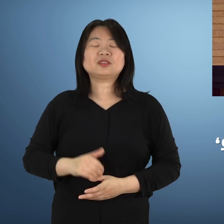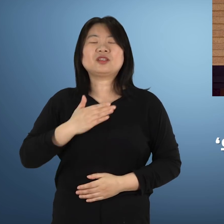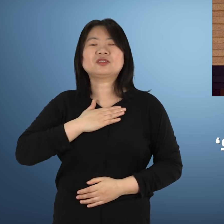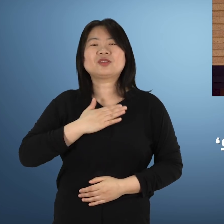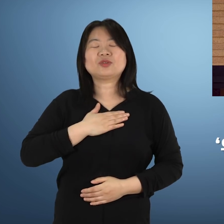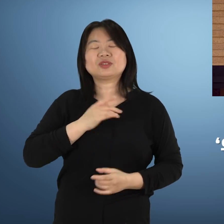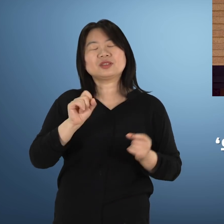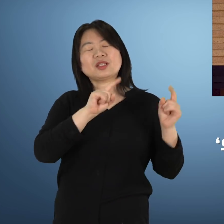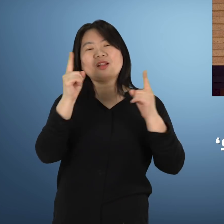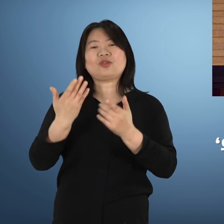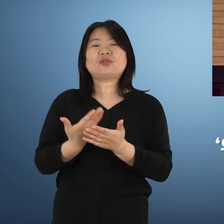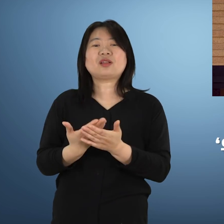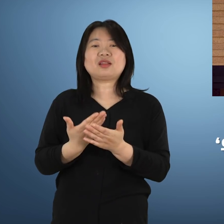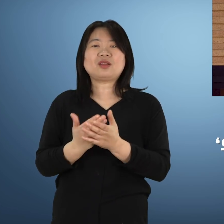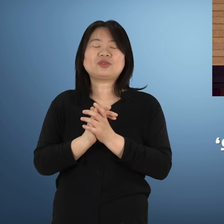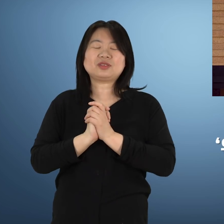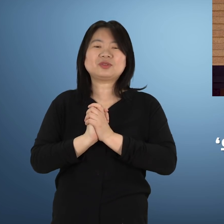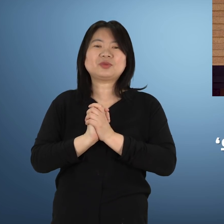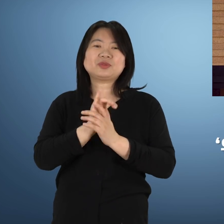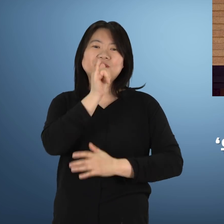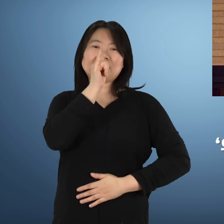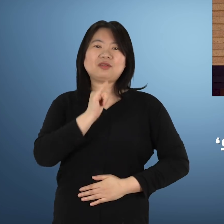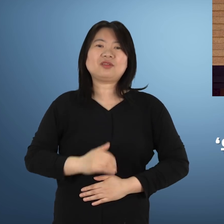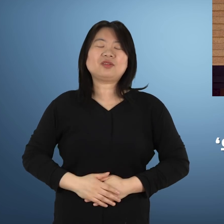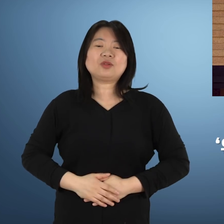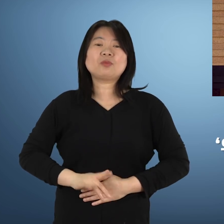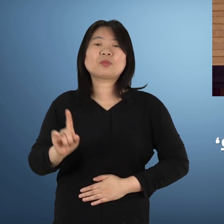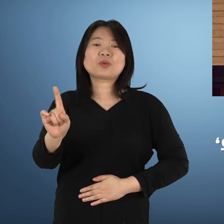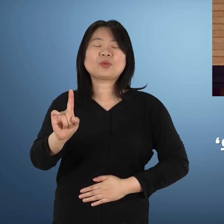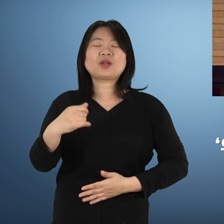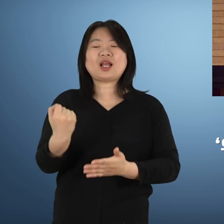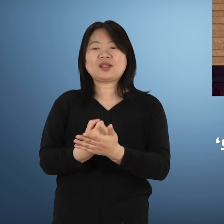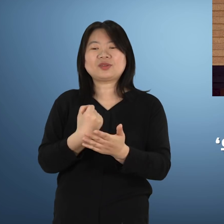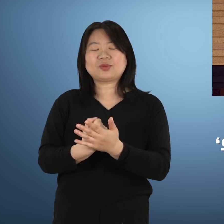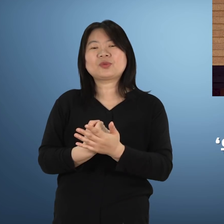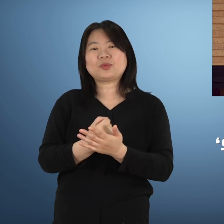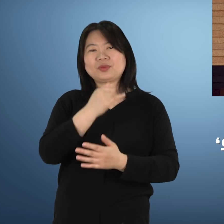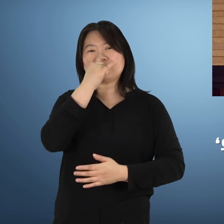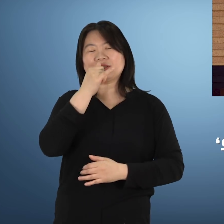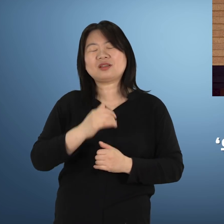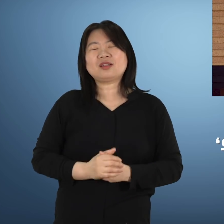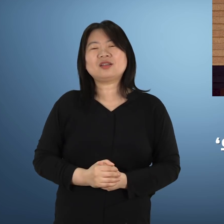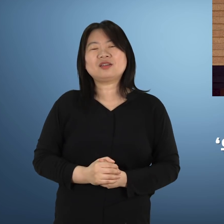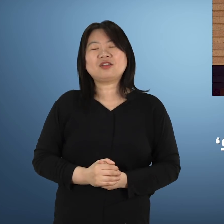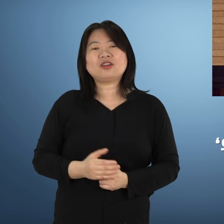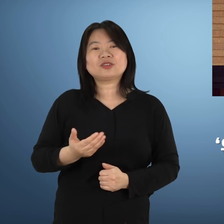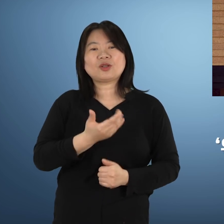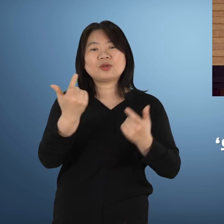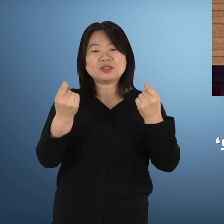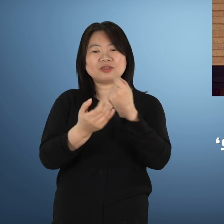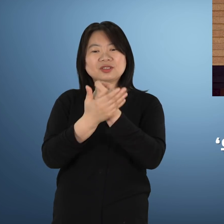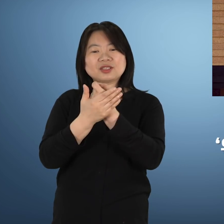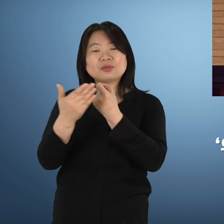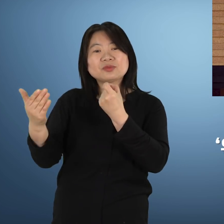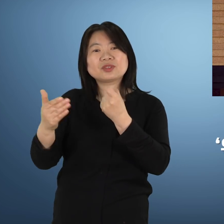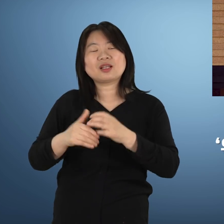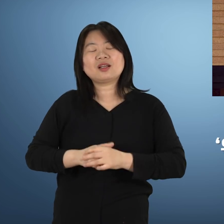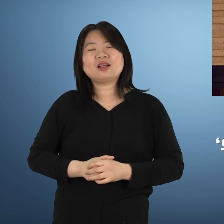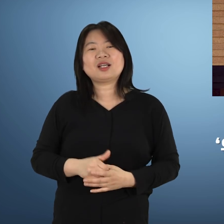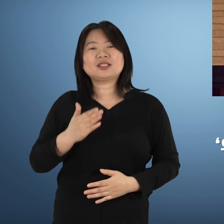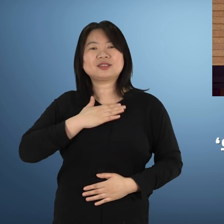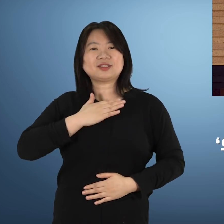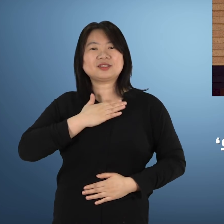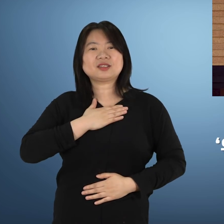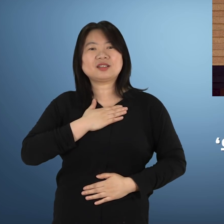저희를 좀 살려주세요. 이게 뭐예요? 애통이에요. 여러분, 그래서